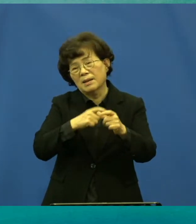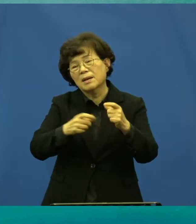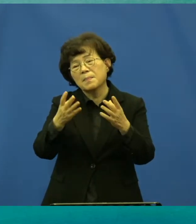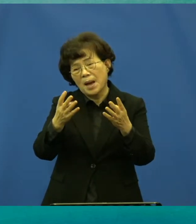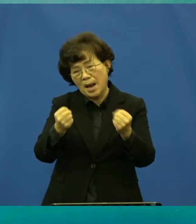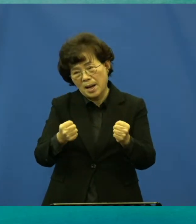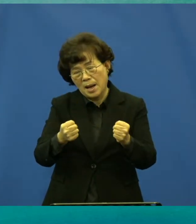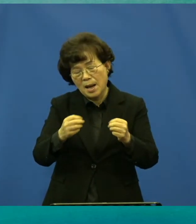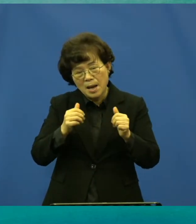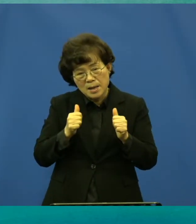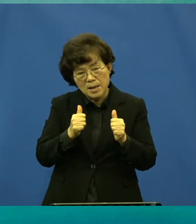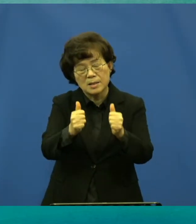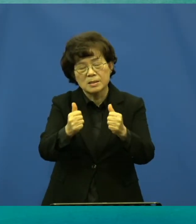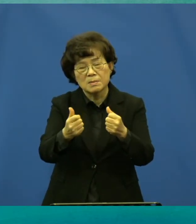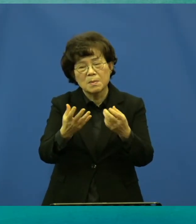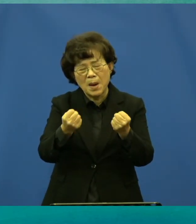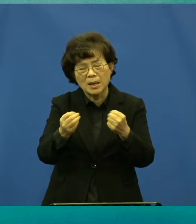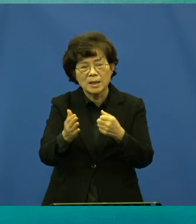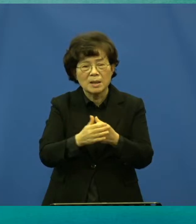열심이 너무 많아서 시험에 들어.